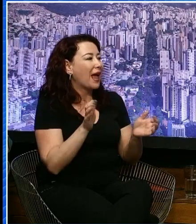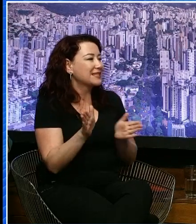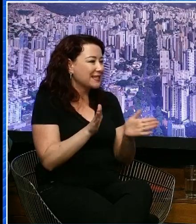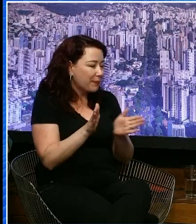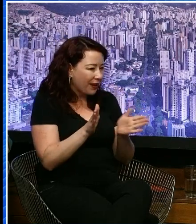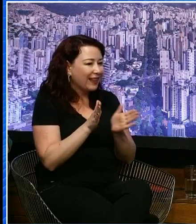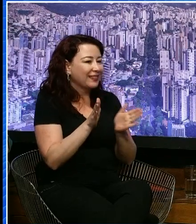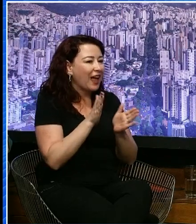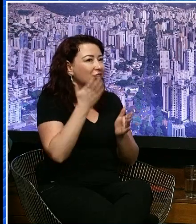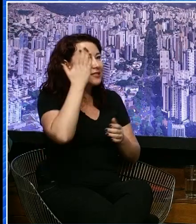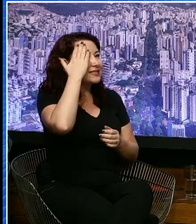importância disso, né?